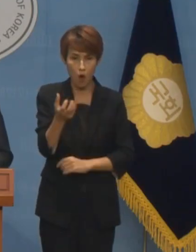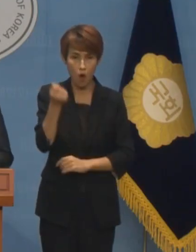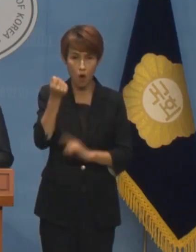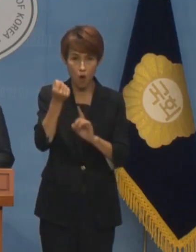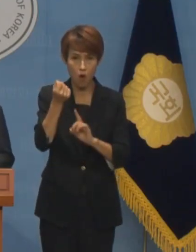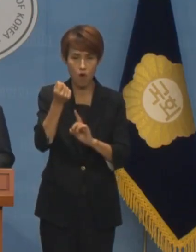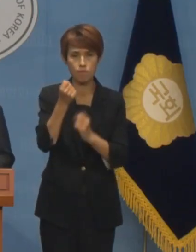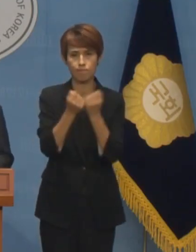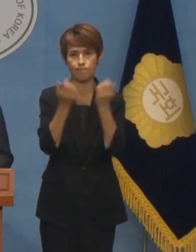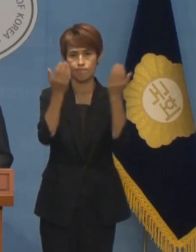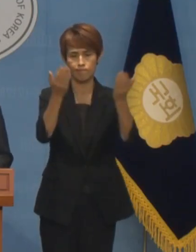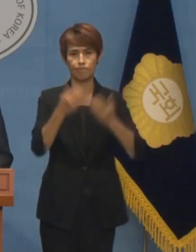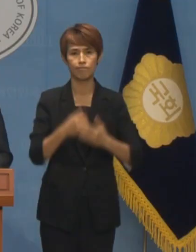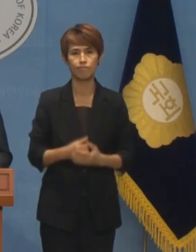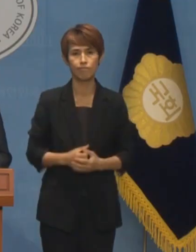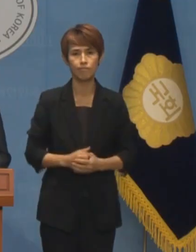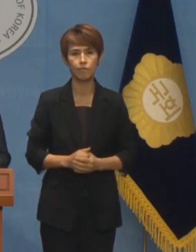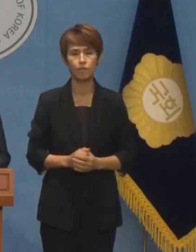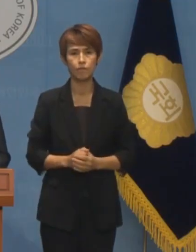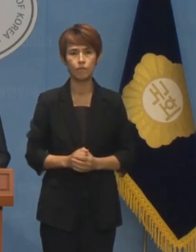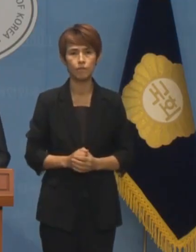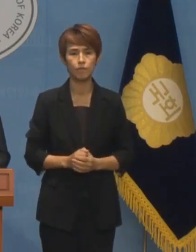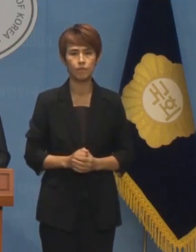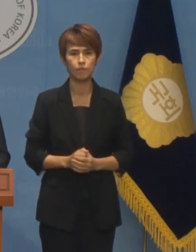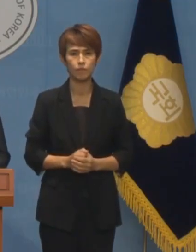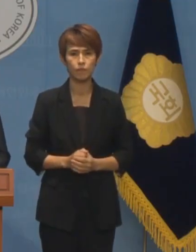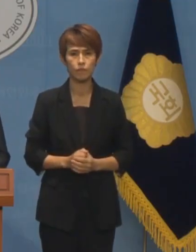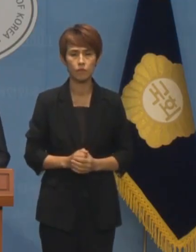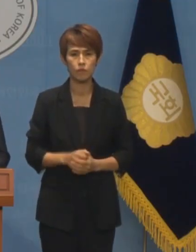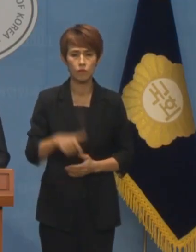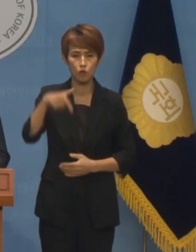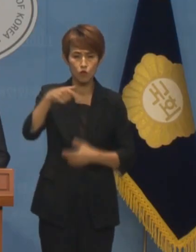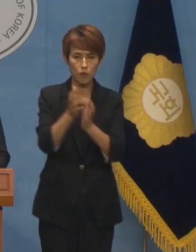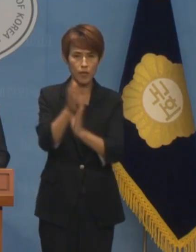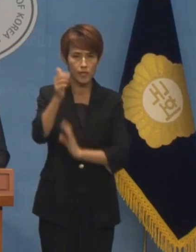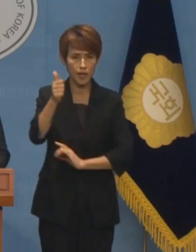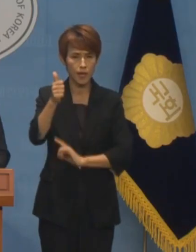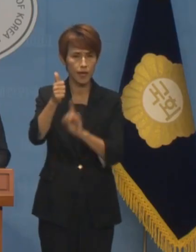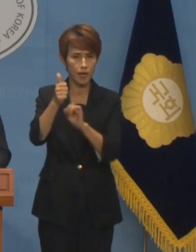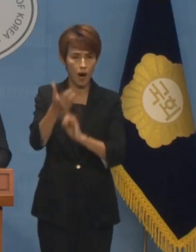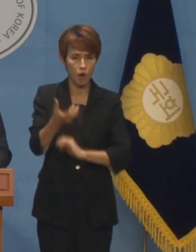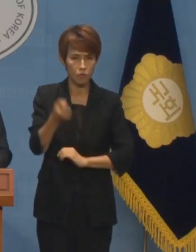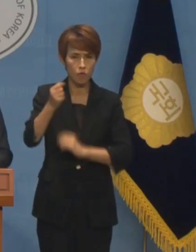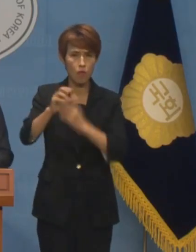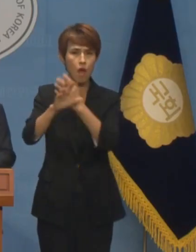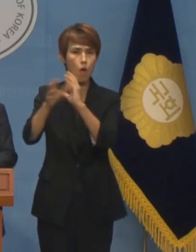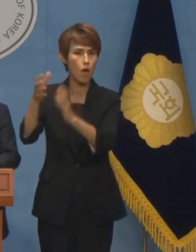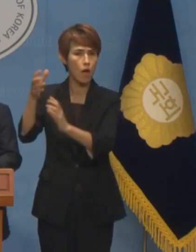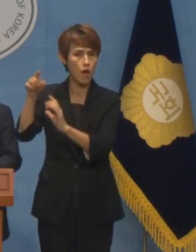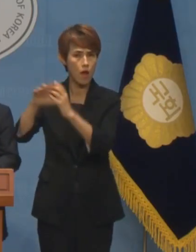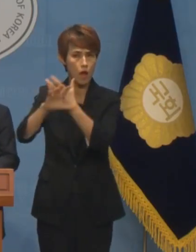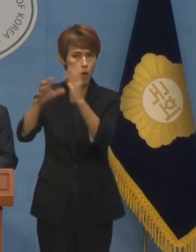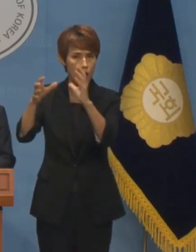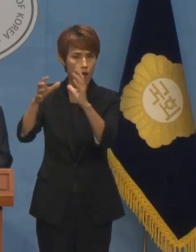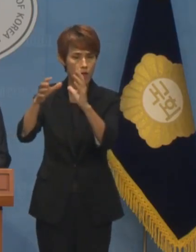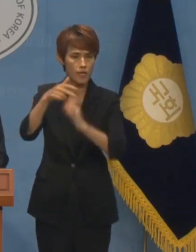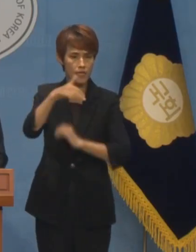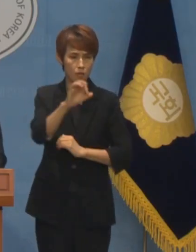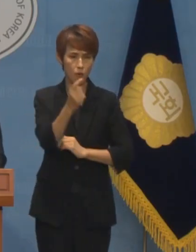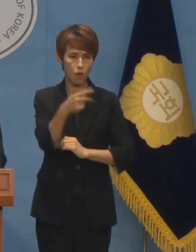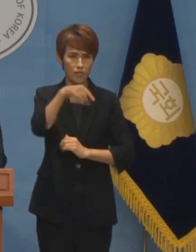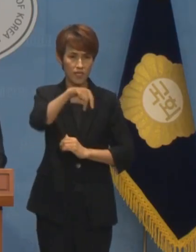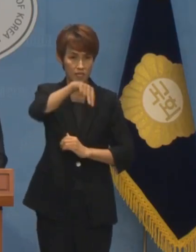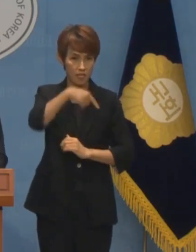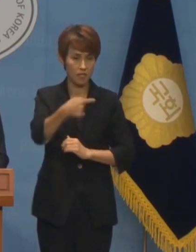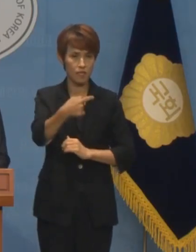저희가 말씀을 먼저 드리는 거고, 그리고 구형배 회장이 가지고 있는 해외 회사인 지오시스